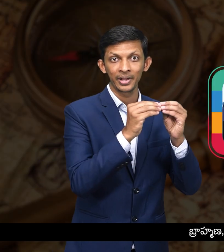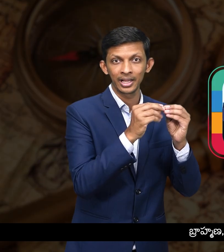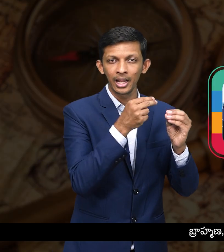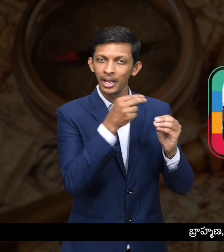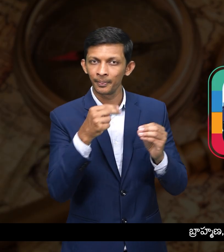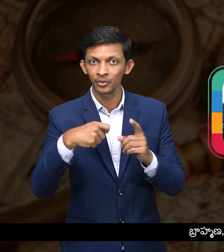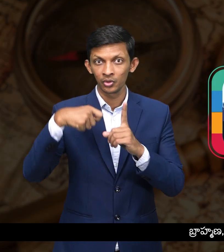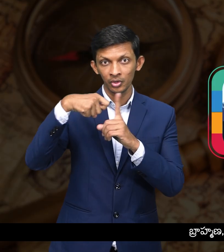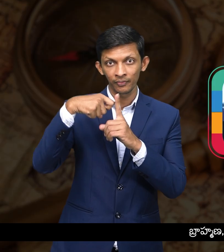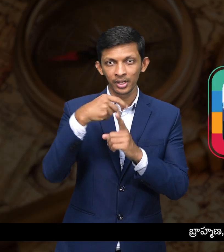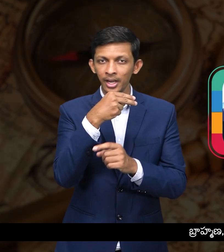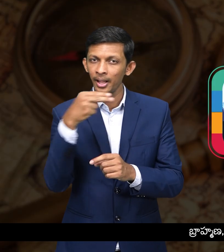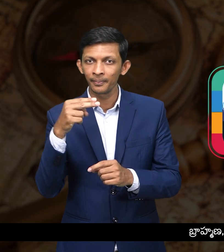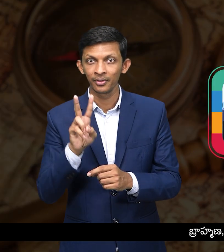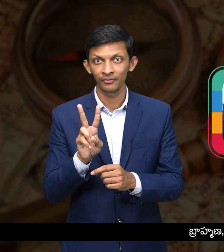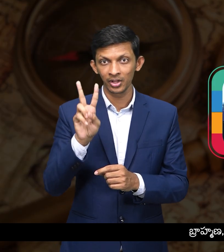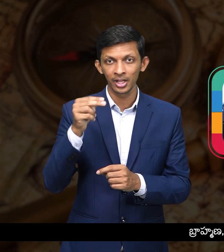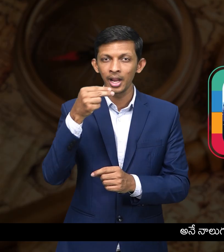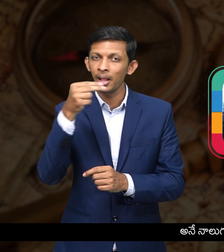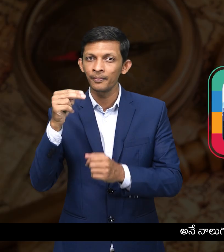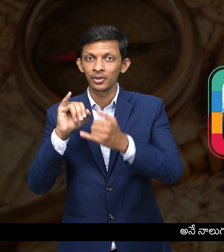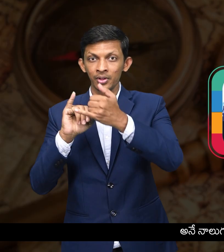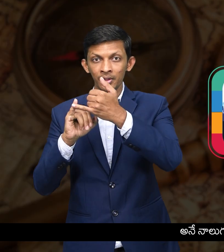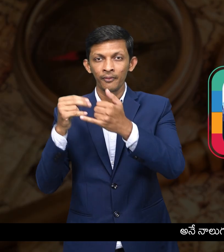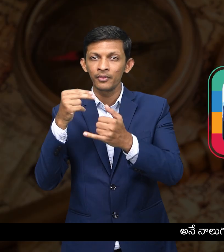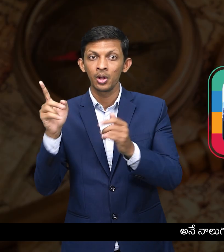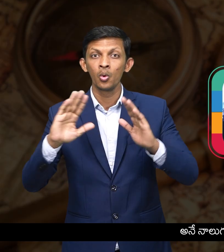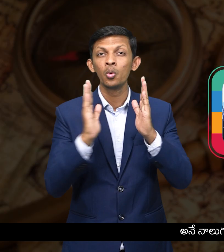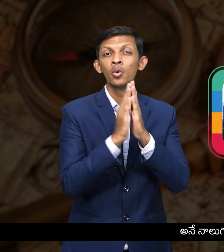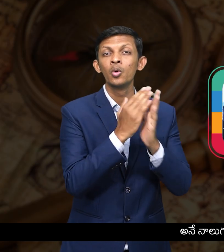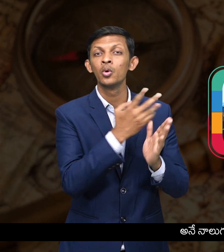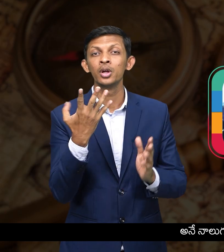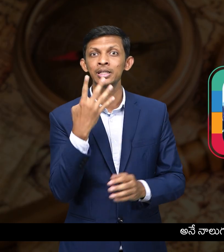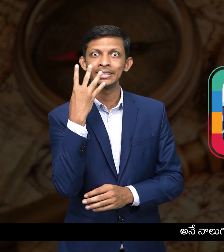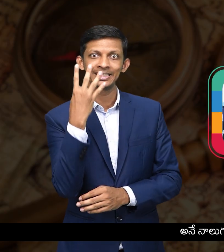బ్రాహ్మణ, క్షత్రియ, వైశ్య మరియు శూద్ర అనే 4 సమూహాలుగా విభజించింది.